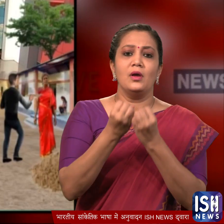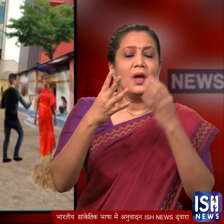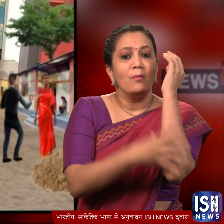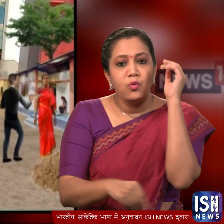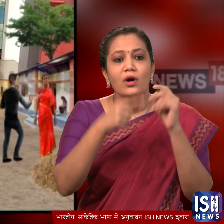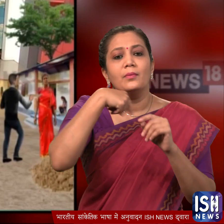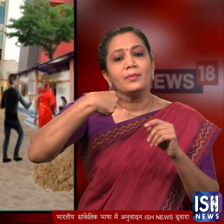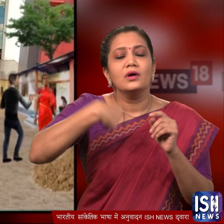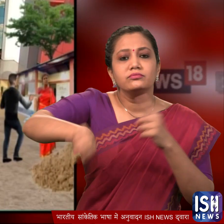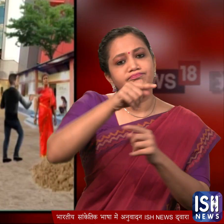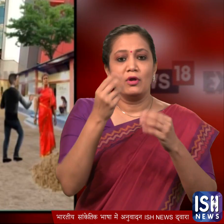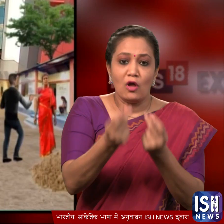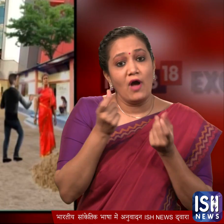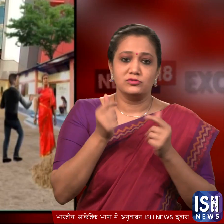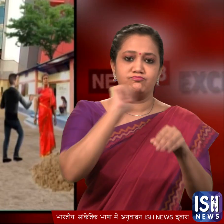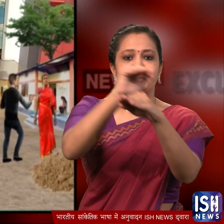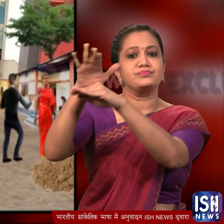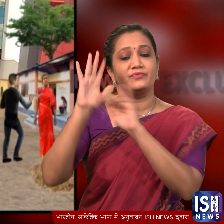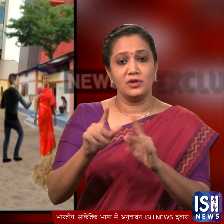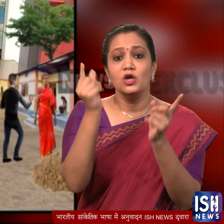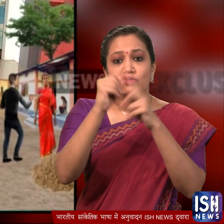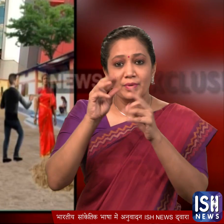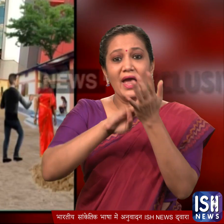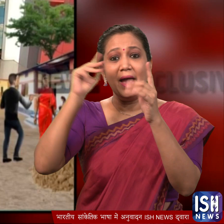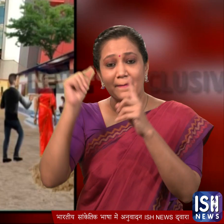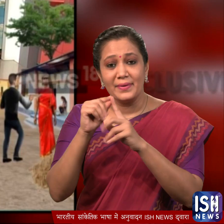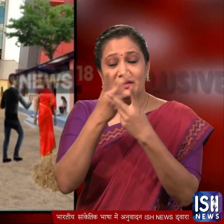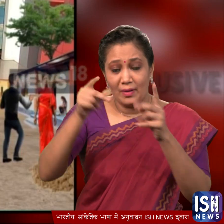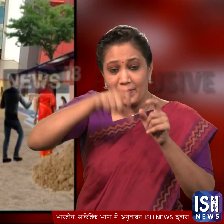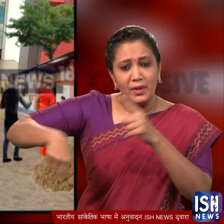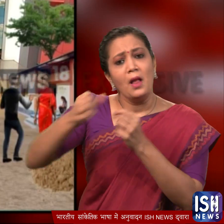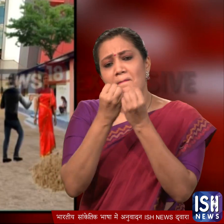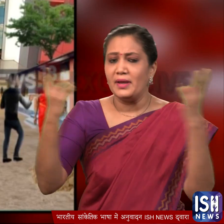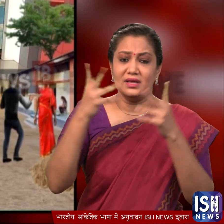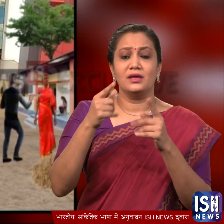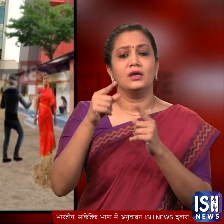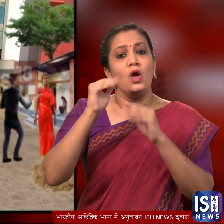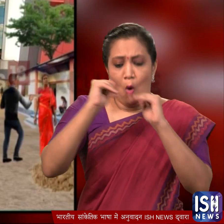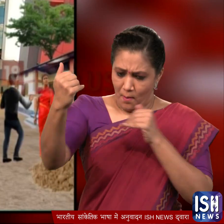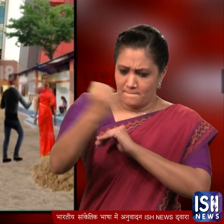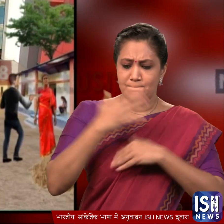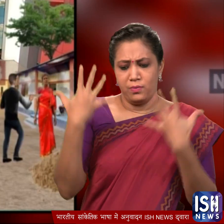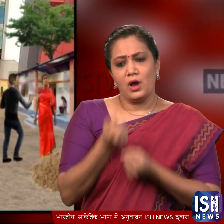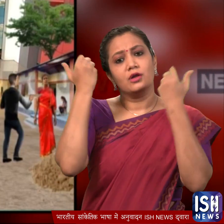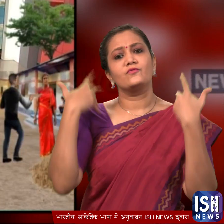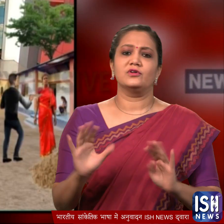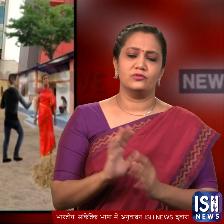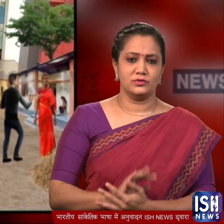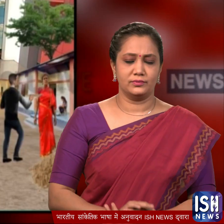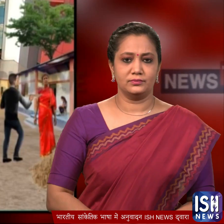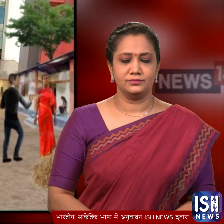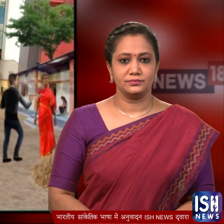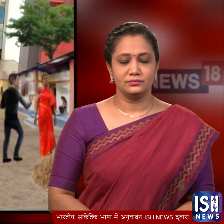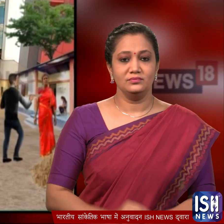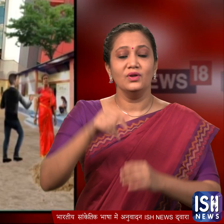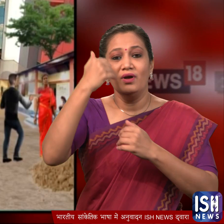को गरीबों तक पहुंचाने का काम तेजी से चल रहा है, जबकि उत्तर प्रदेश और मध्य प्रदेश में रहने वाले कई लोगों को घर बैठे इस योजना का कार्ड मिल भी